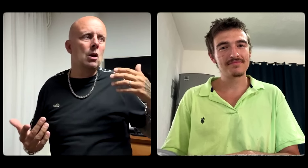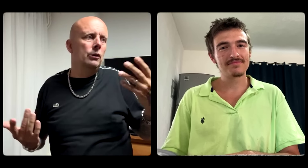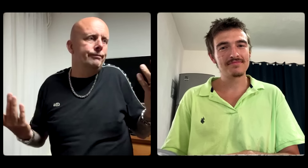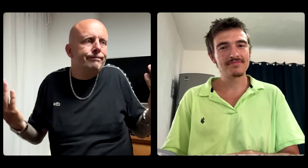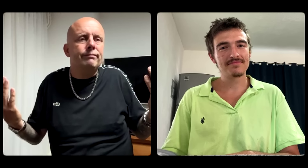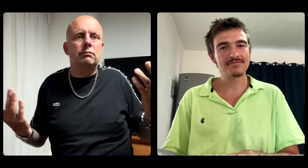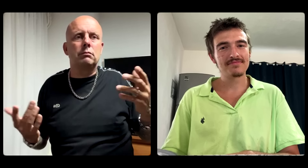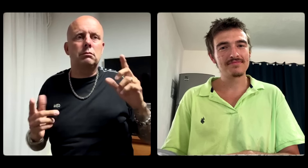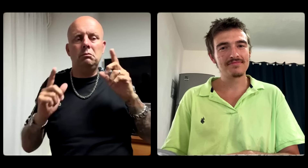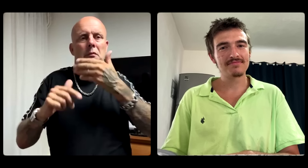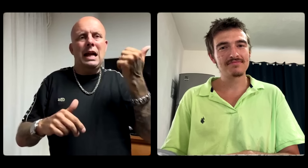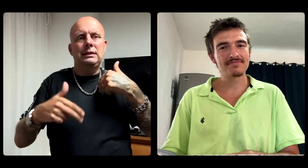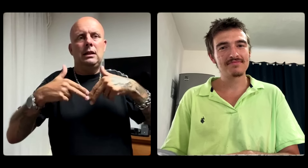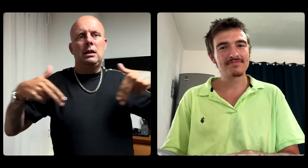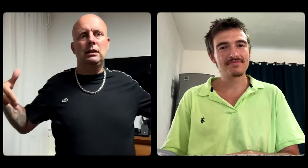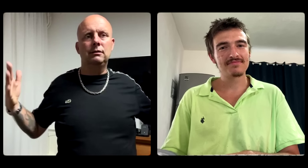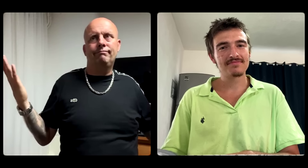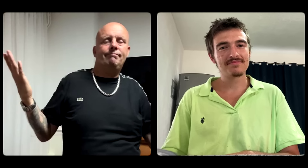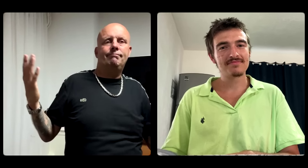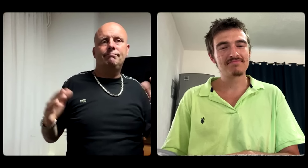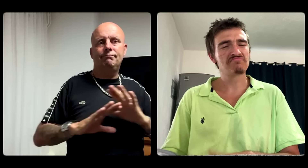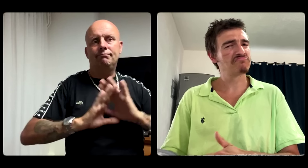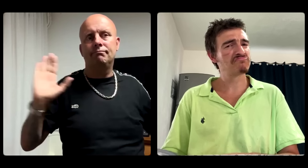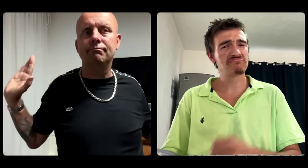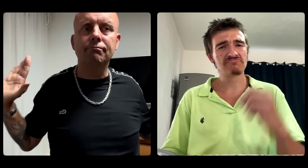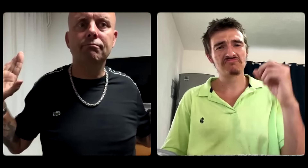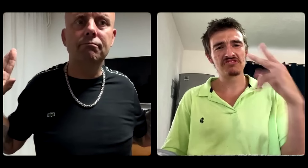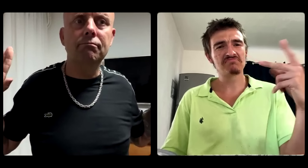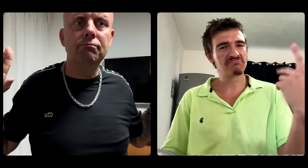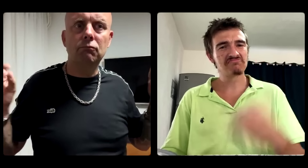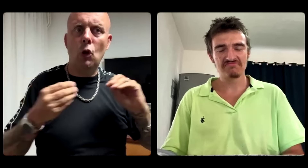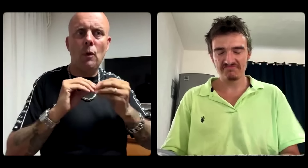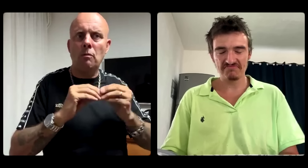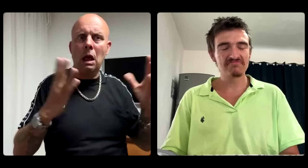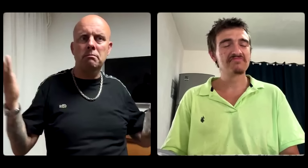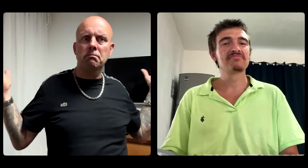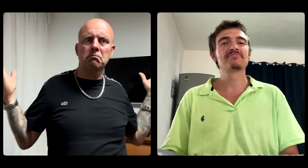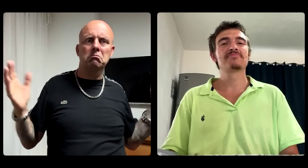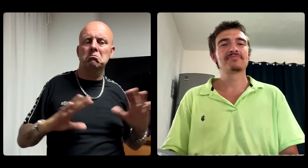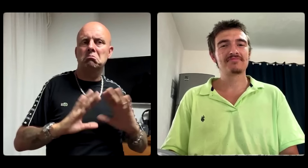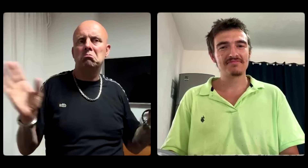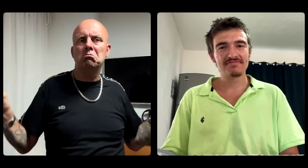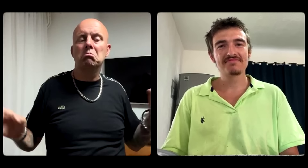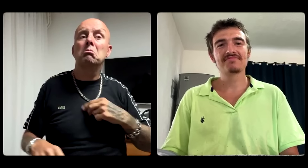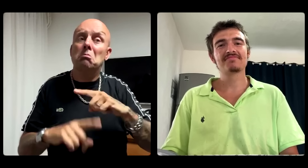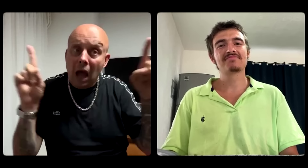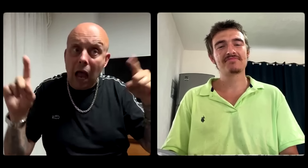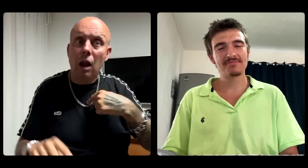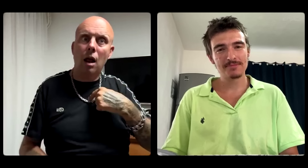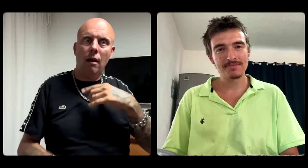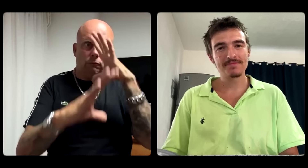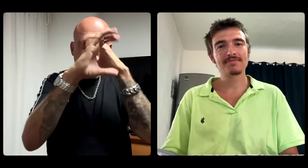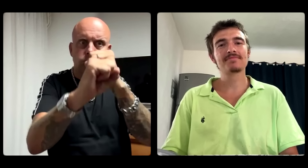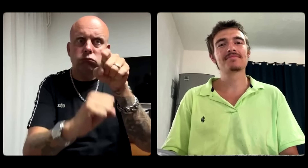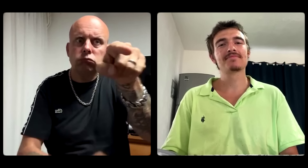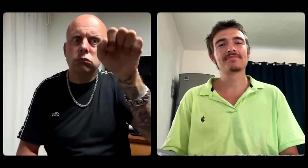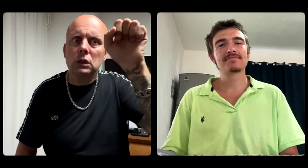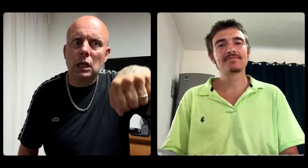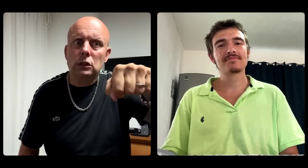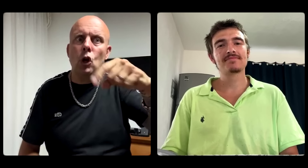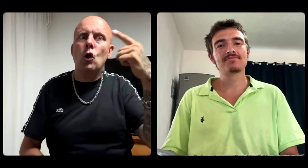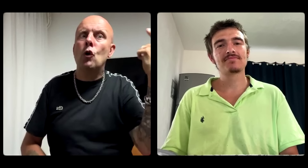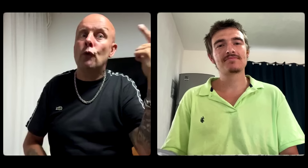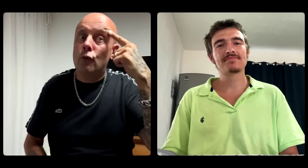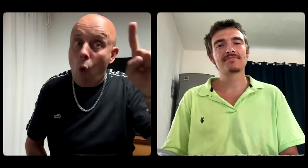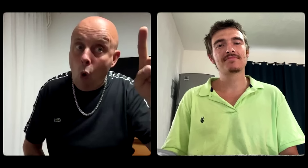dacht, deze fucking homo. En toen werd ik wakker en toen had je zo gezien, zo'n video gestuurd. En toen heb ik het